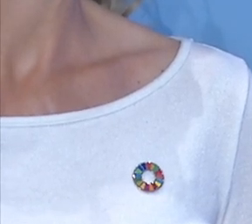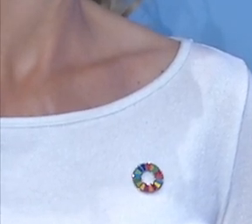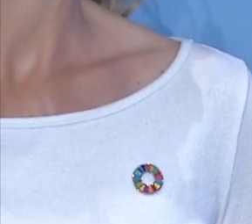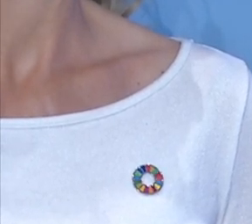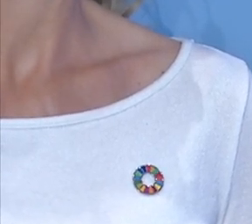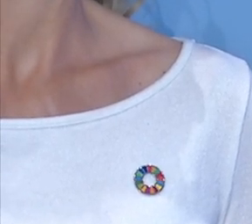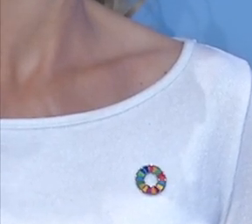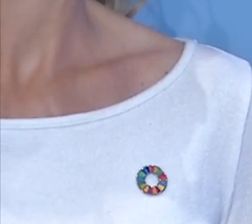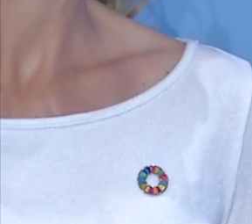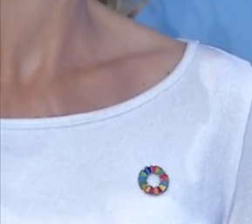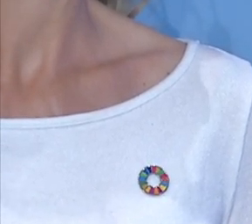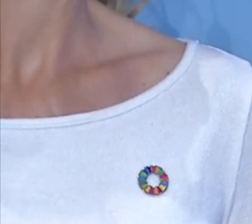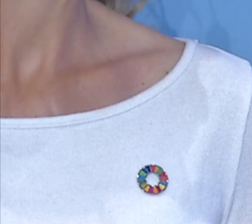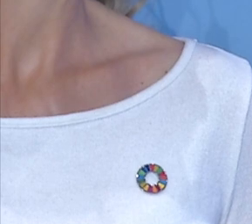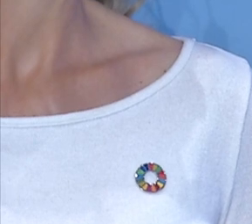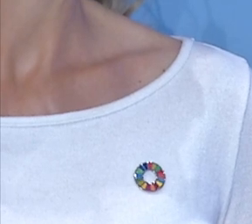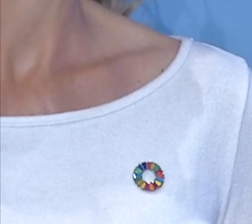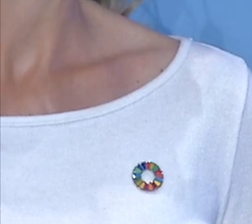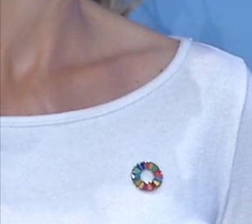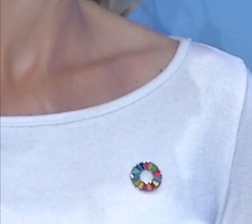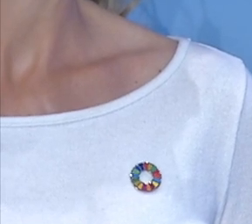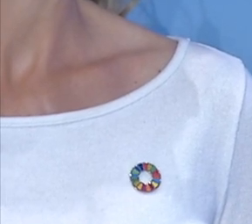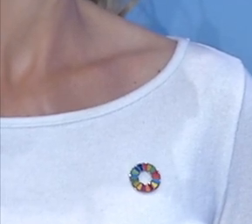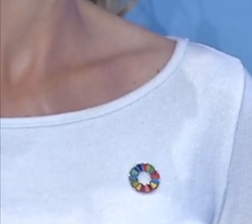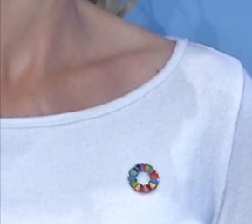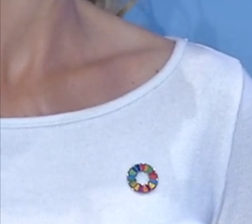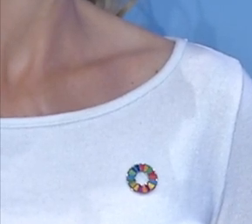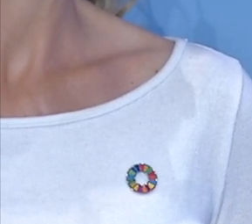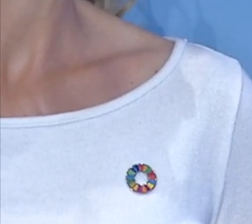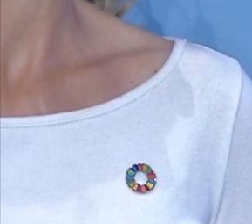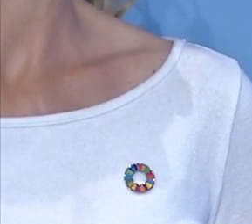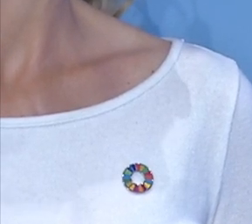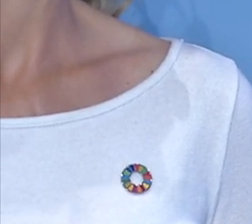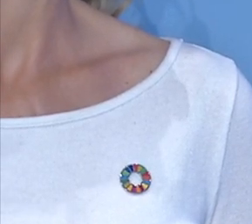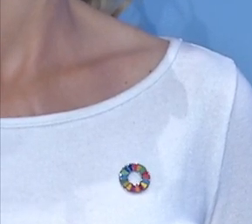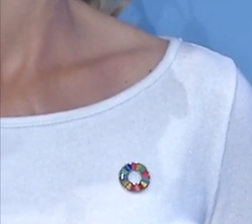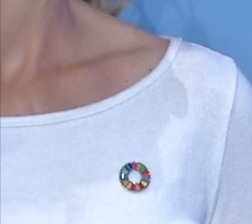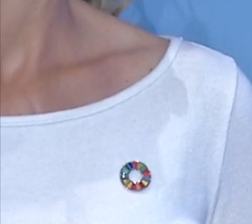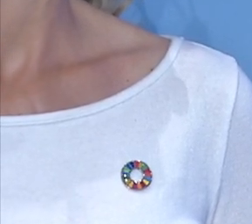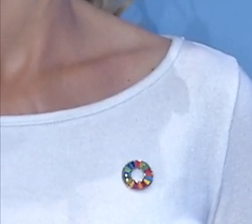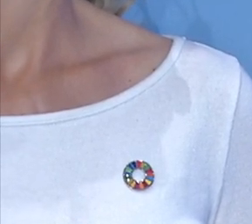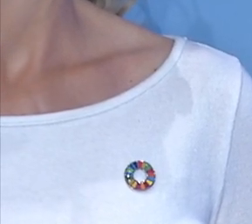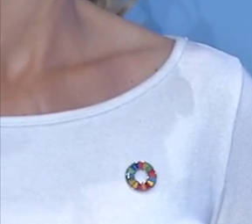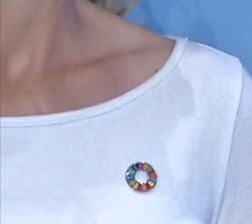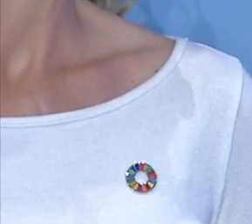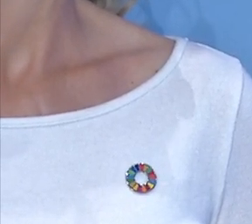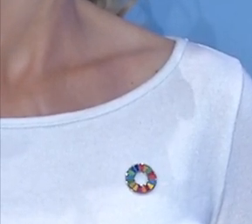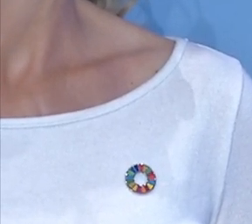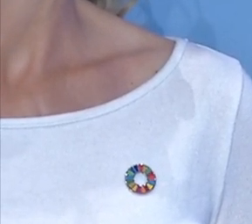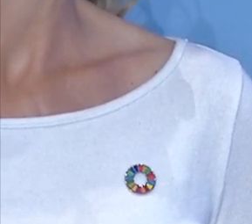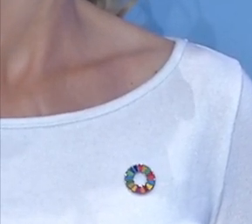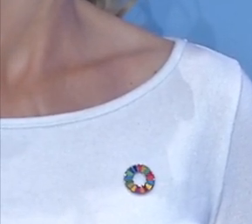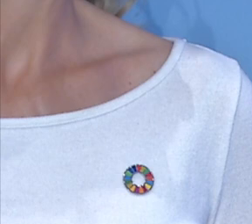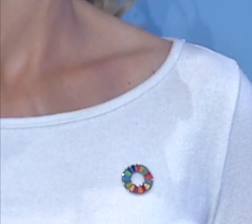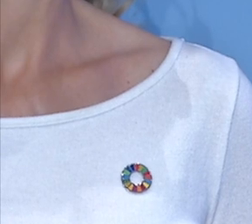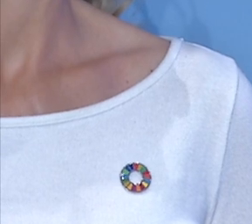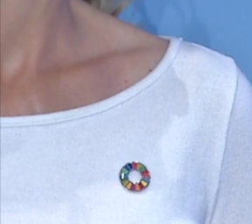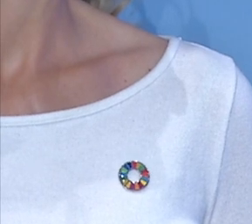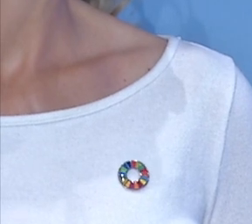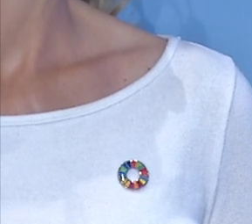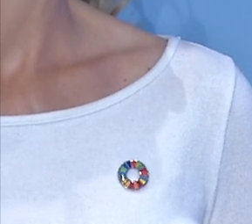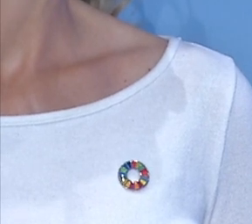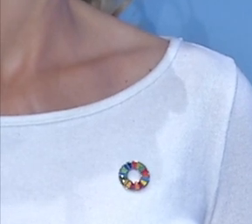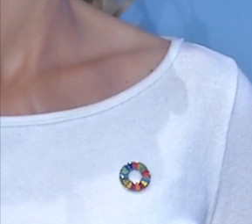tiden. Och då är det svårt också att ha reglement och system som inte är skalbara för den förändringen. Så här gäller det att ha lite snabba fötter, titta